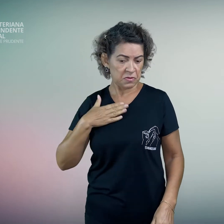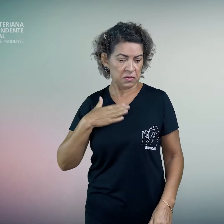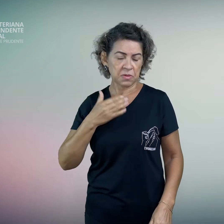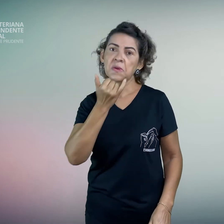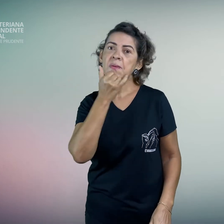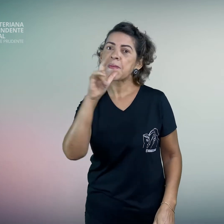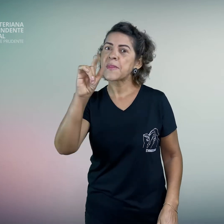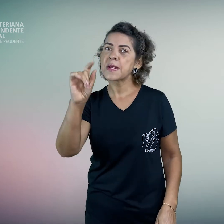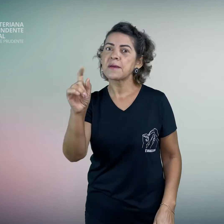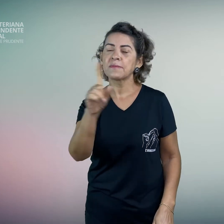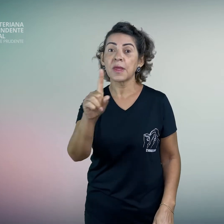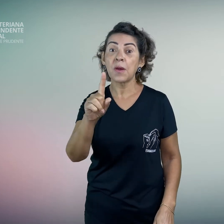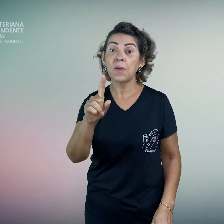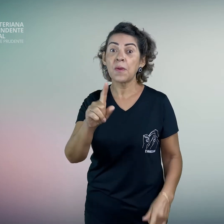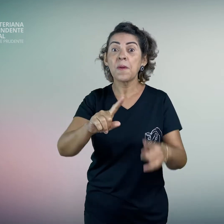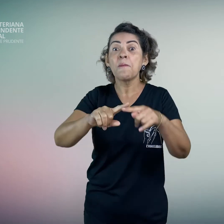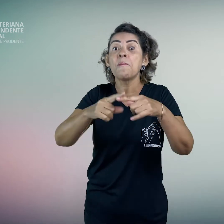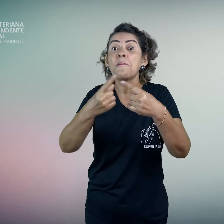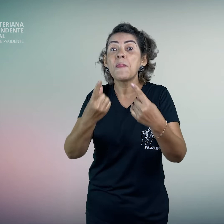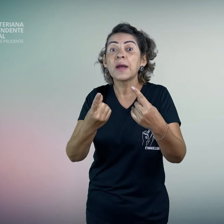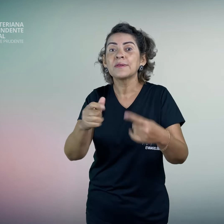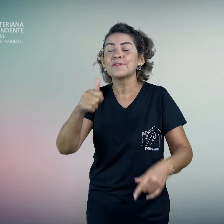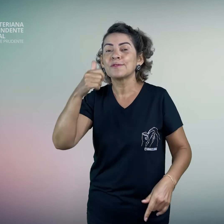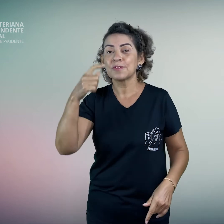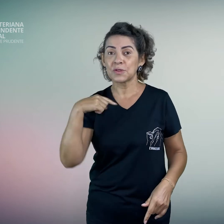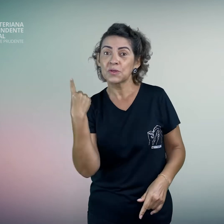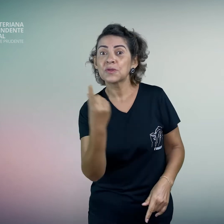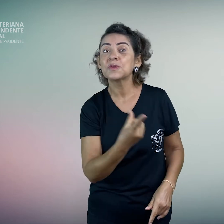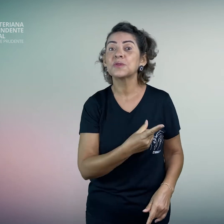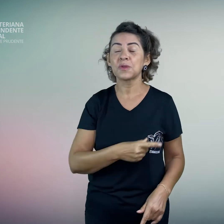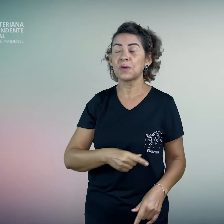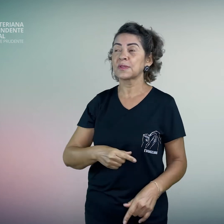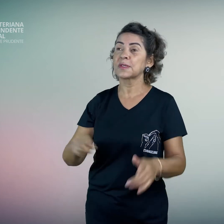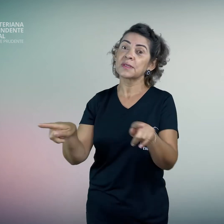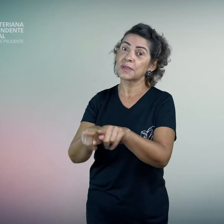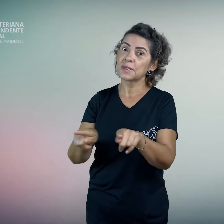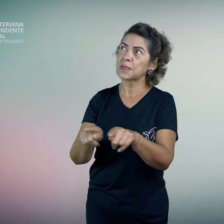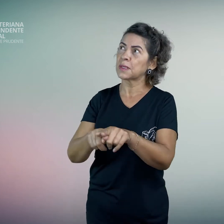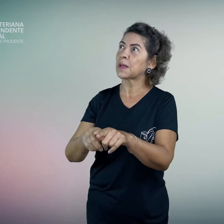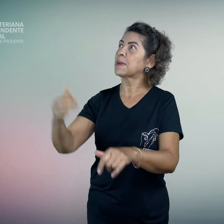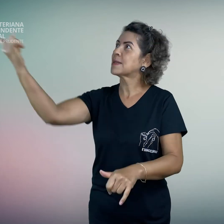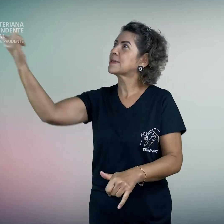perdão daqueles a quem ofendemos. Muito menos merecemos o perdão de